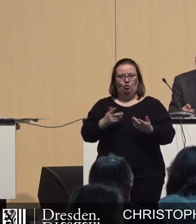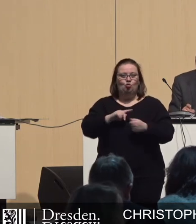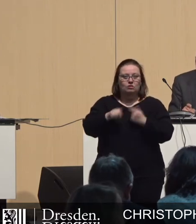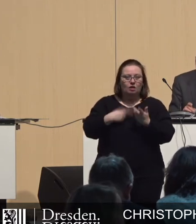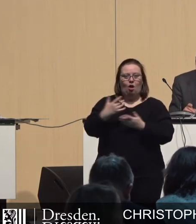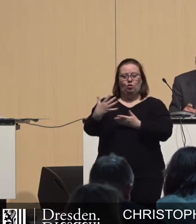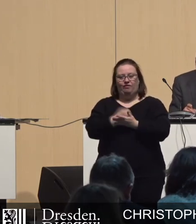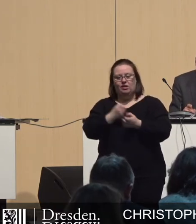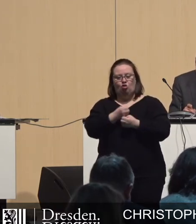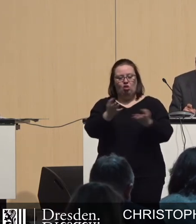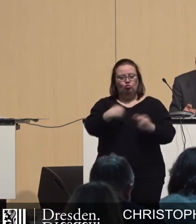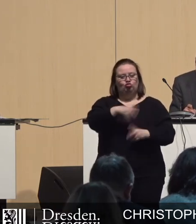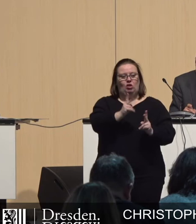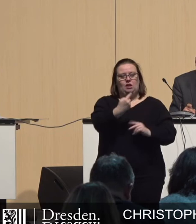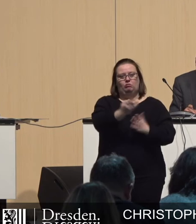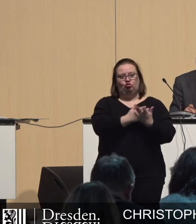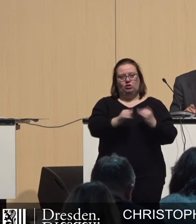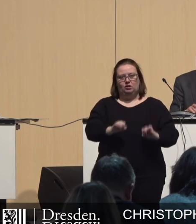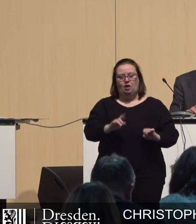geht die Gewinnausschüttung an die Stadt, und erst dann